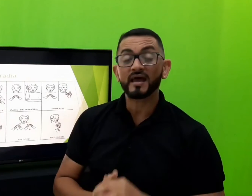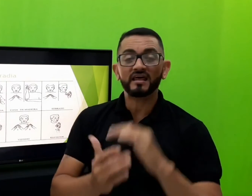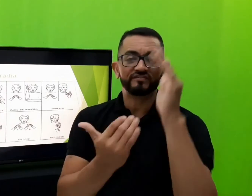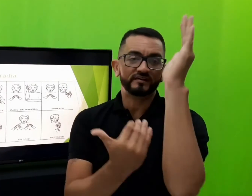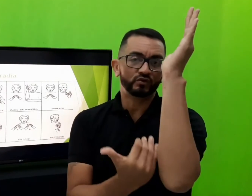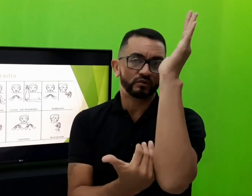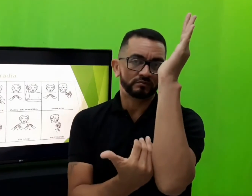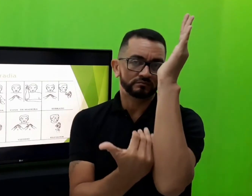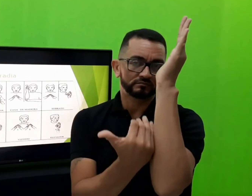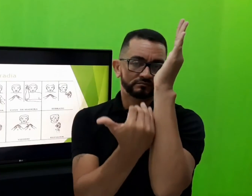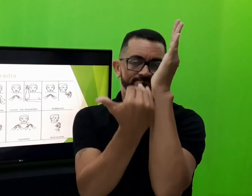Elevador,